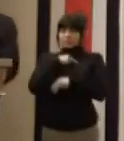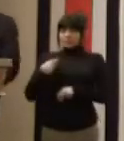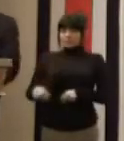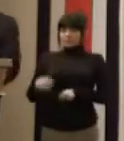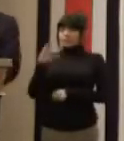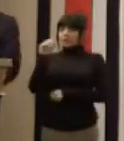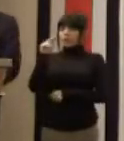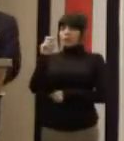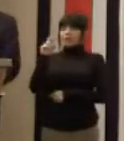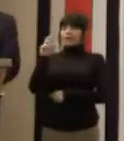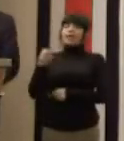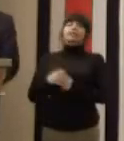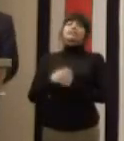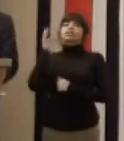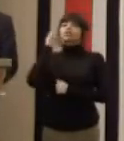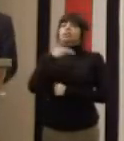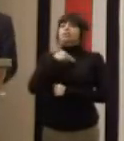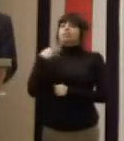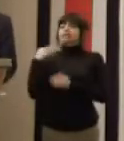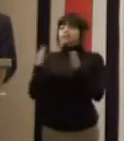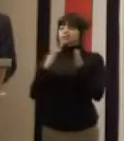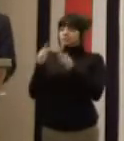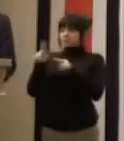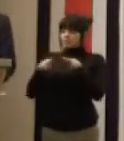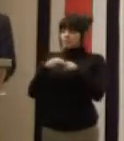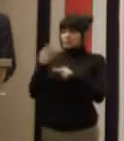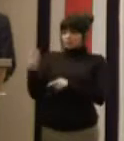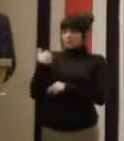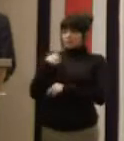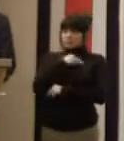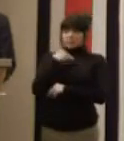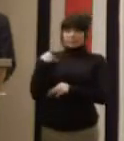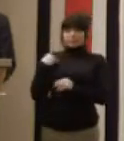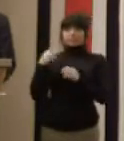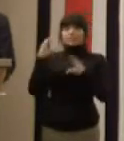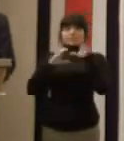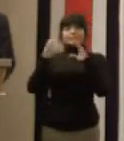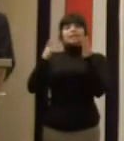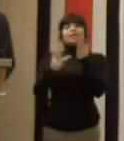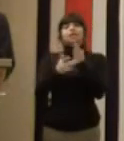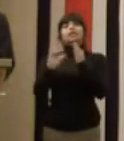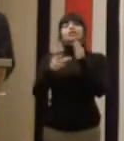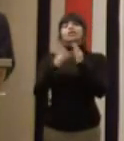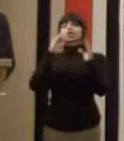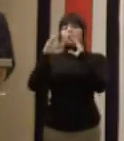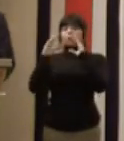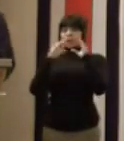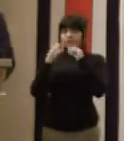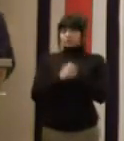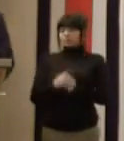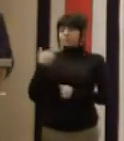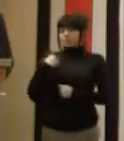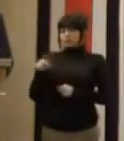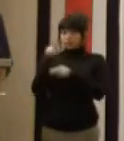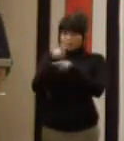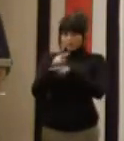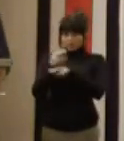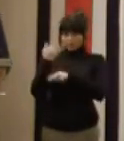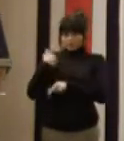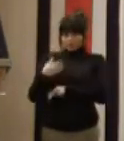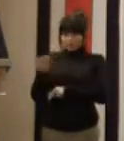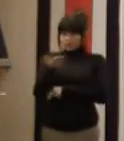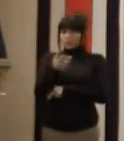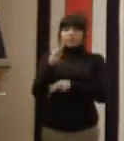de CONARE, señora ministra de Planificación Nacional, señora ministra de Ciencia, Tecnología y Telecomunicaciones, señora rectora,